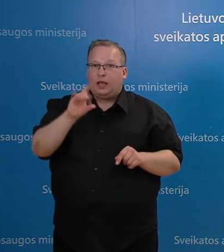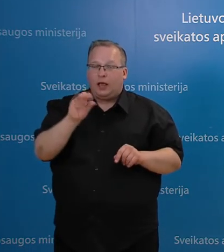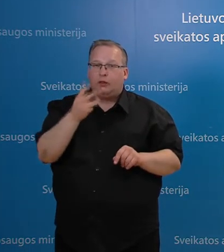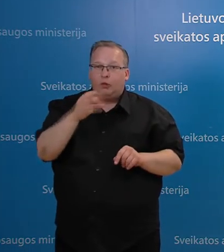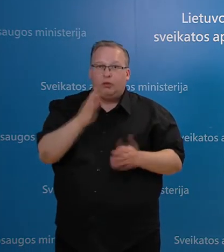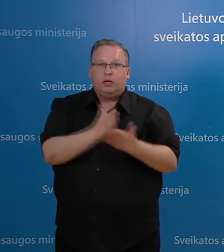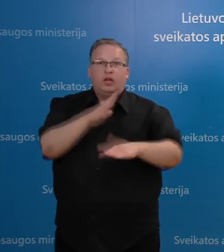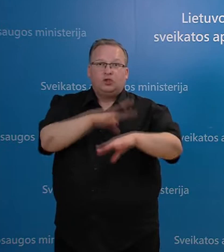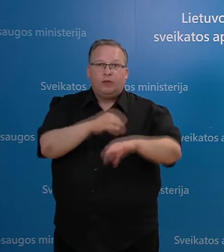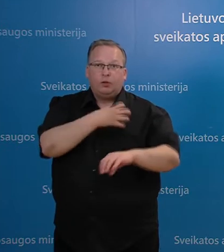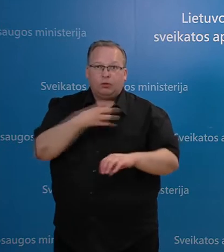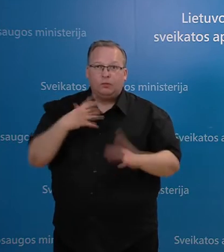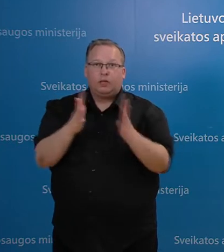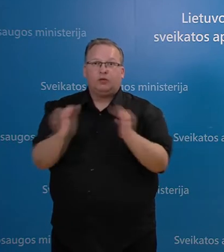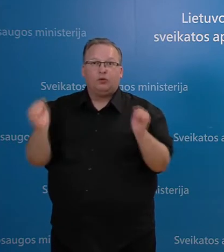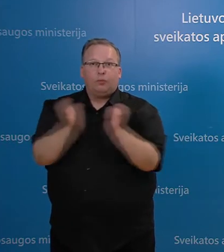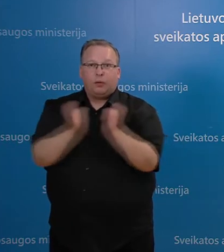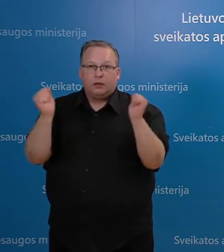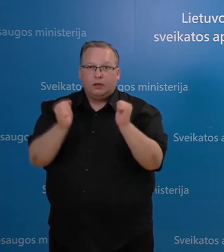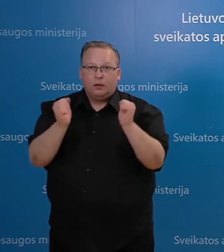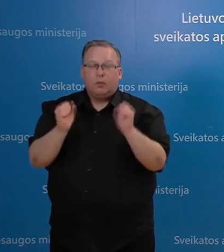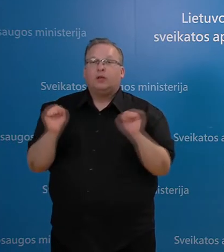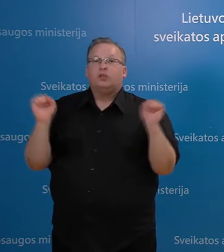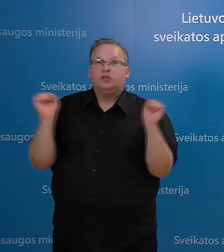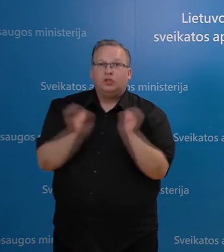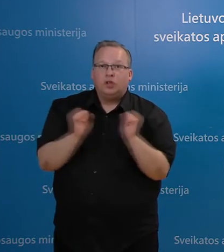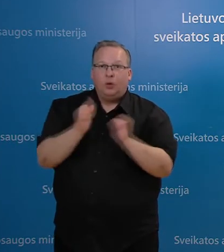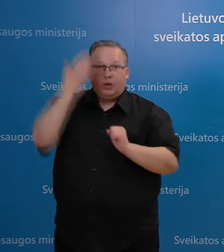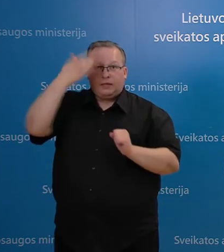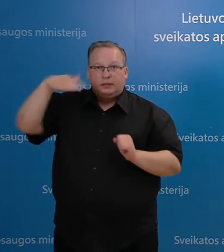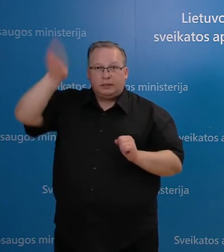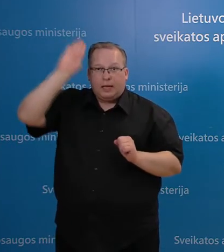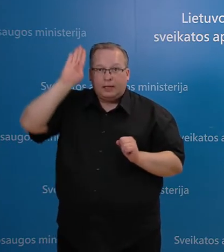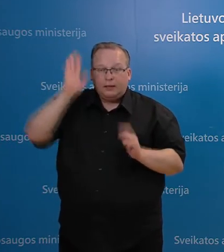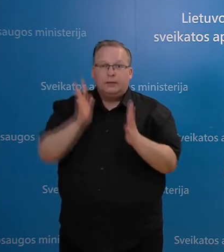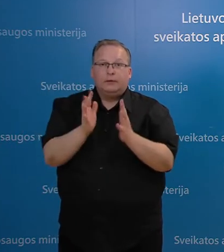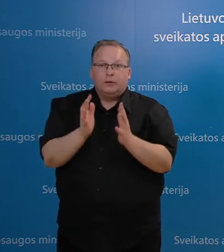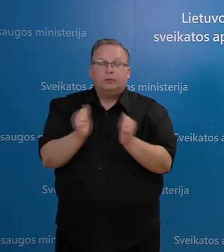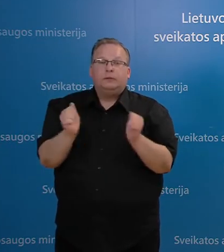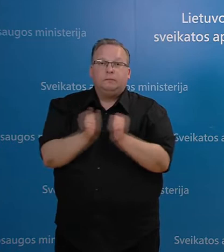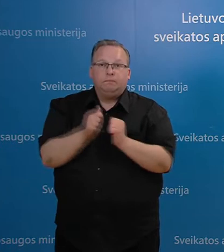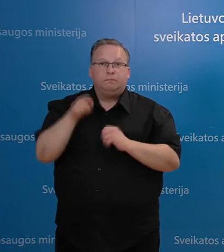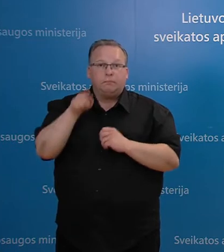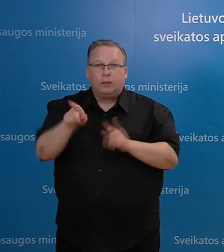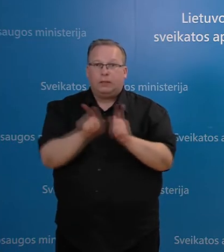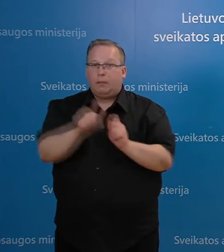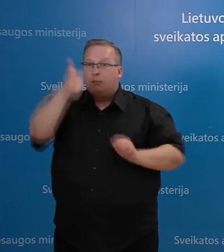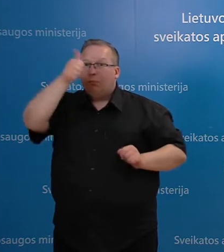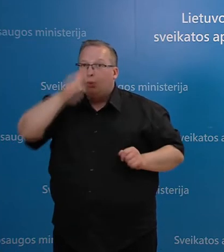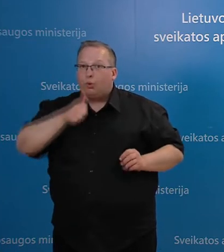Švedijos karalystė, Jungtinė Didžiosios Britanijos ir Šiaurės Airijos karalystė, taip pat